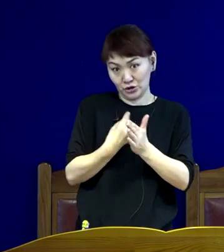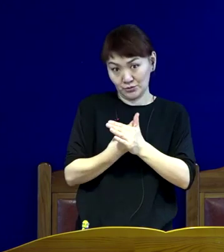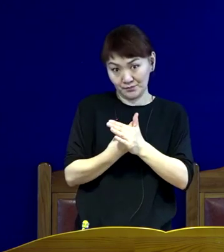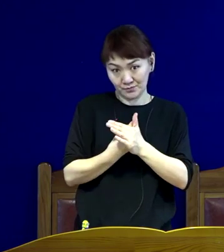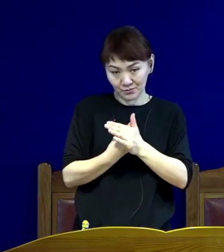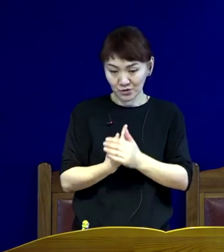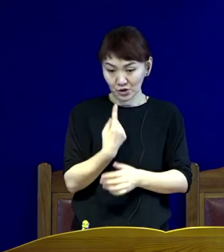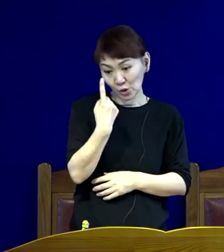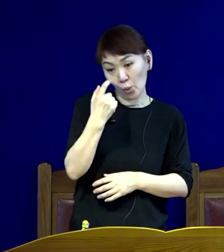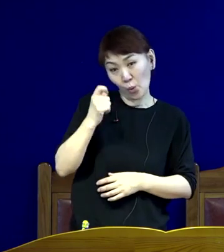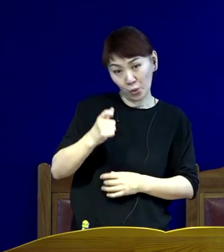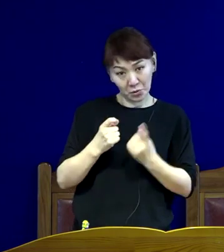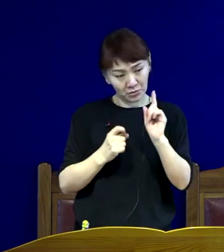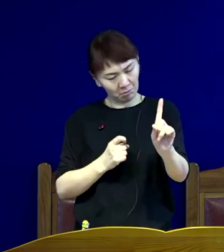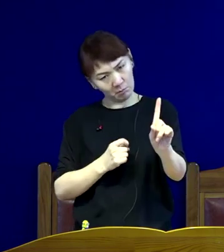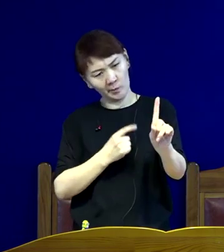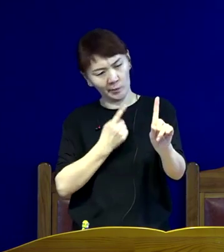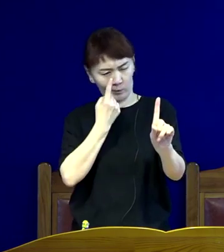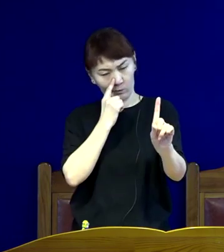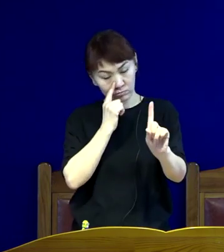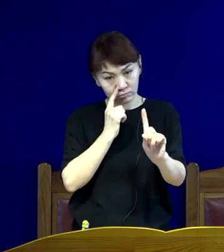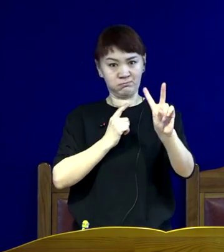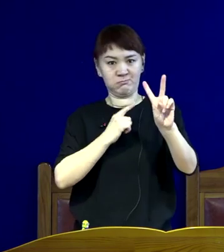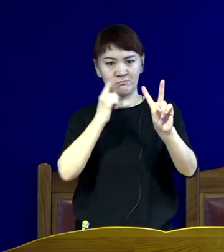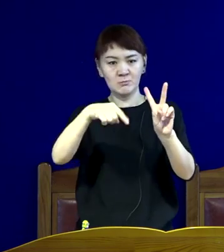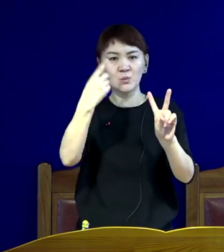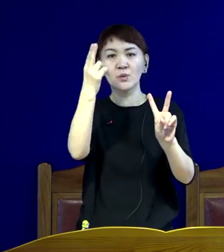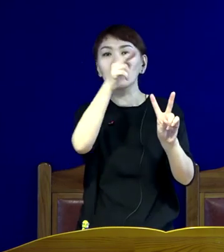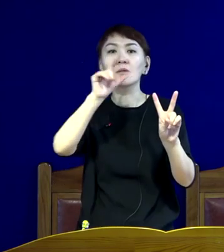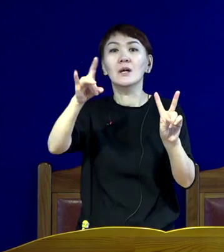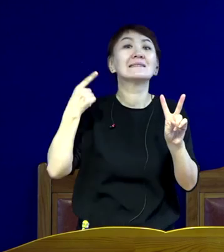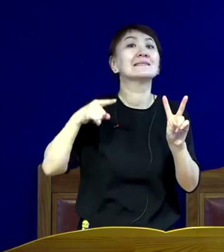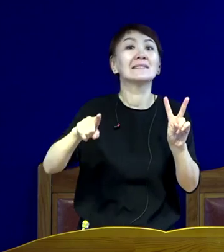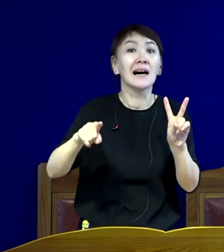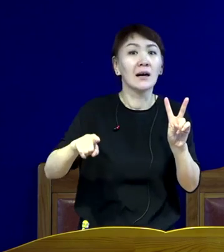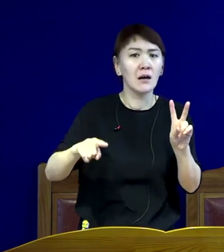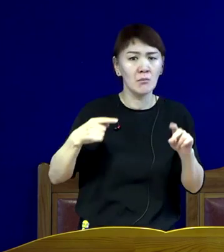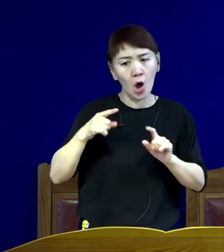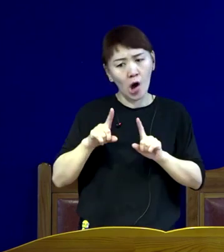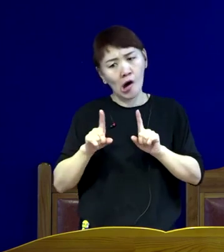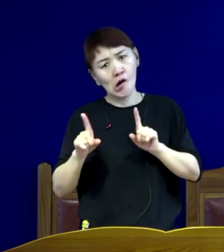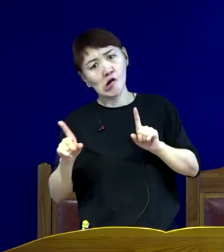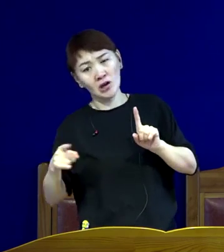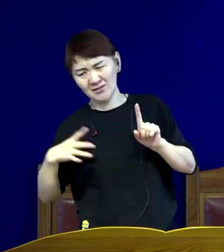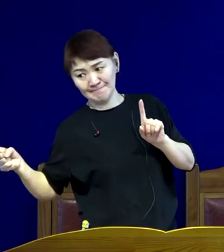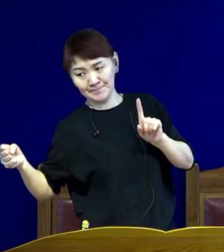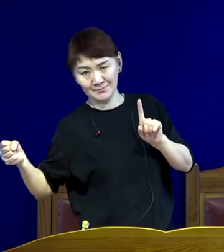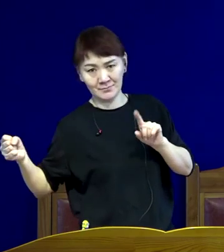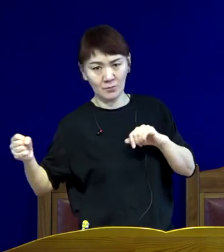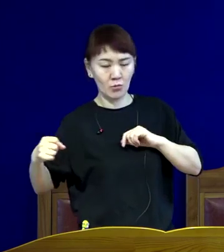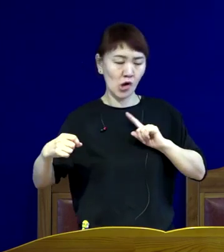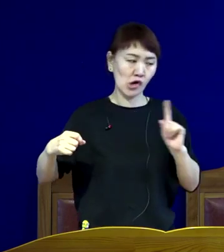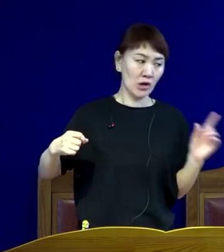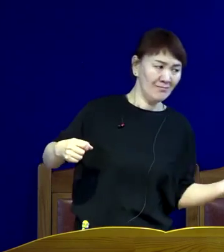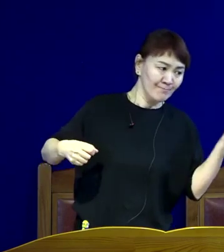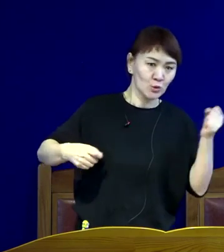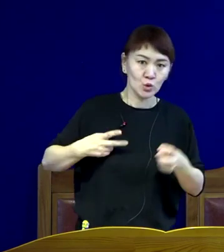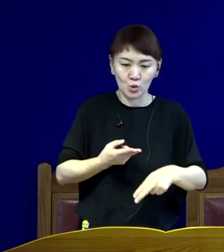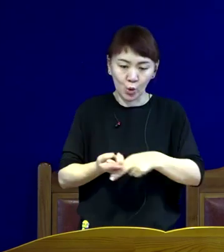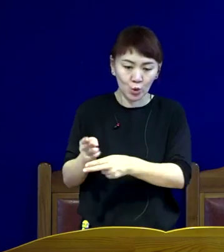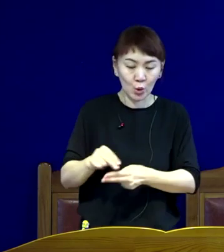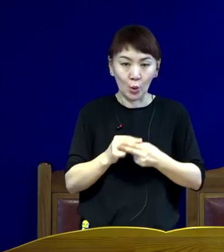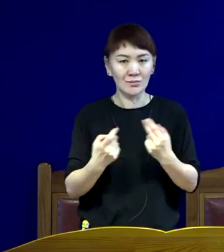илүү дээр, яагаад нэг хүнээс хоёр хүн нь илүү дээр нэг нэгнээ зуурам барьж өгч чадах учраас би энийг зуурч өгч чадах